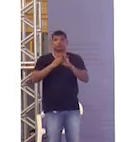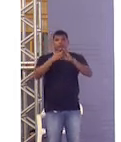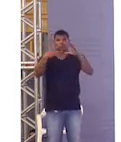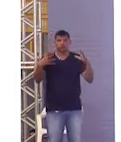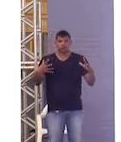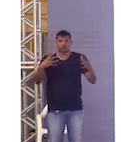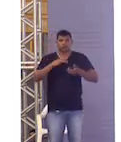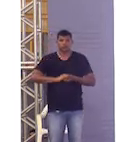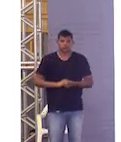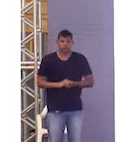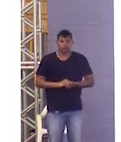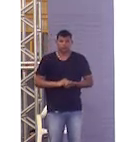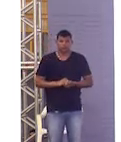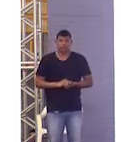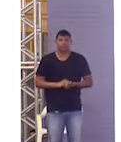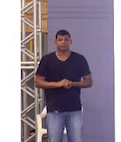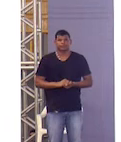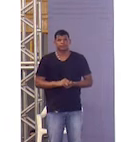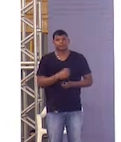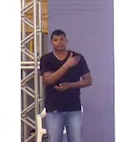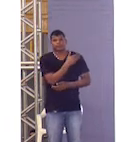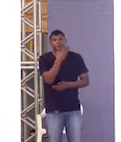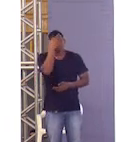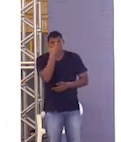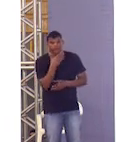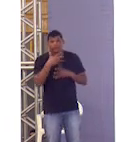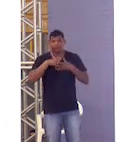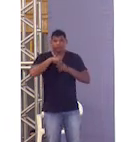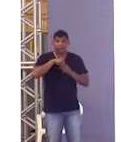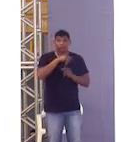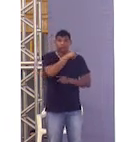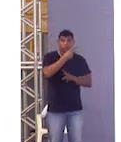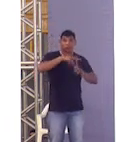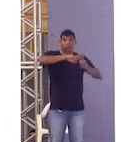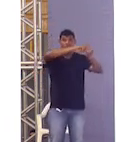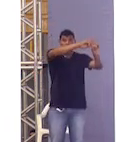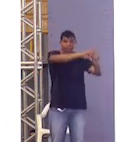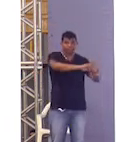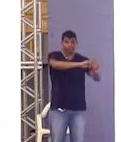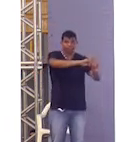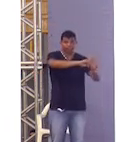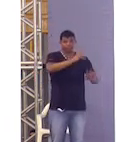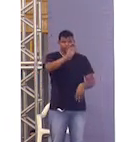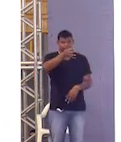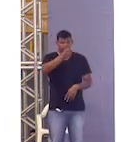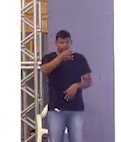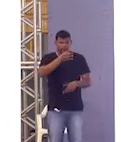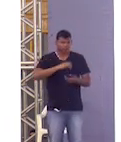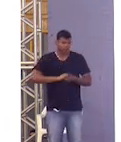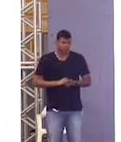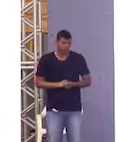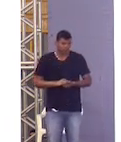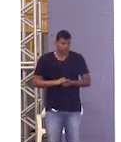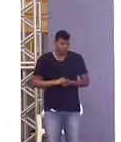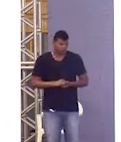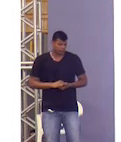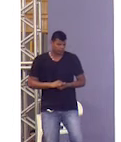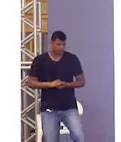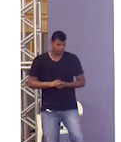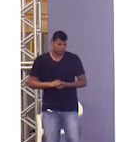seja, é a prova que é aplicada para os presidiários. Tá legal?